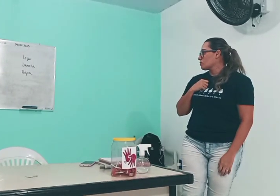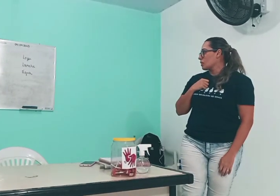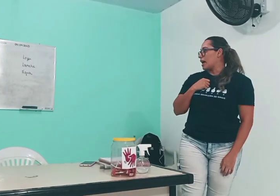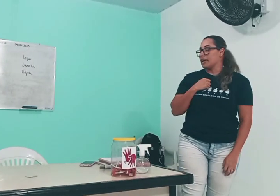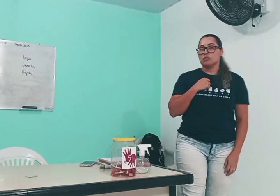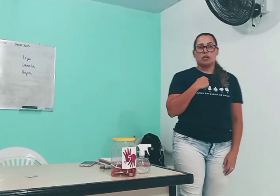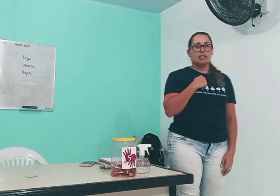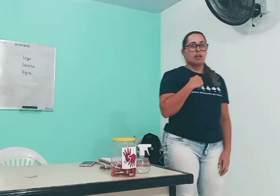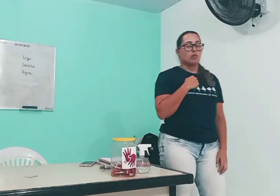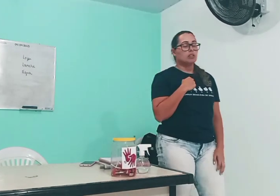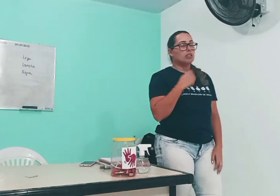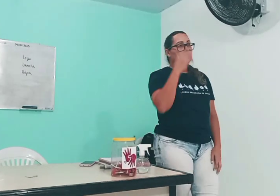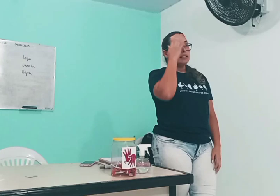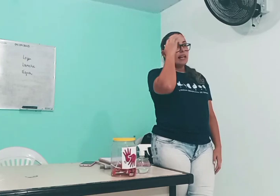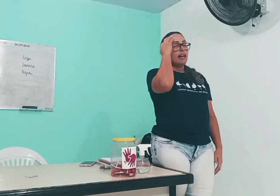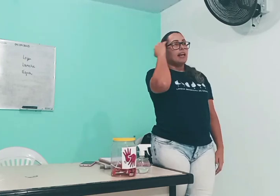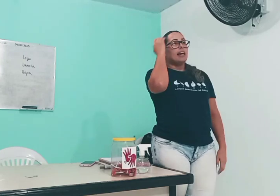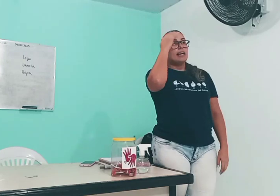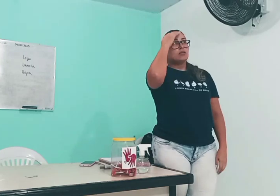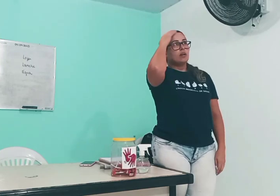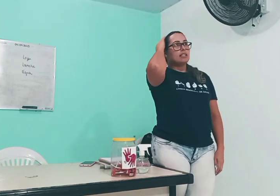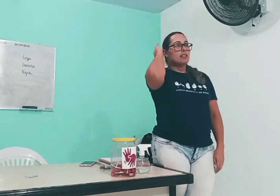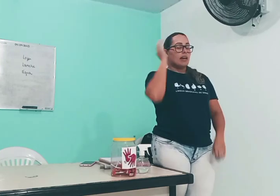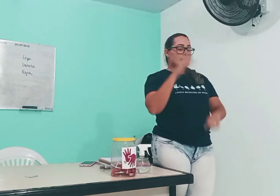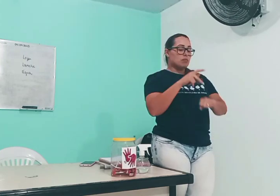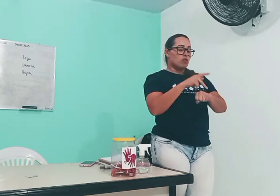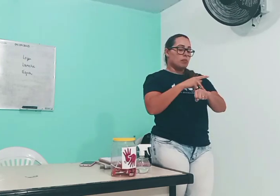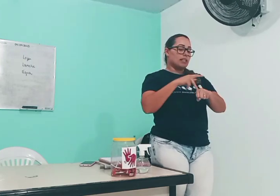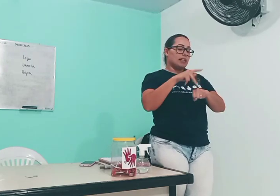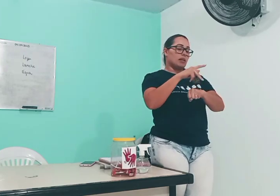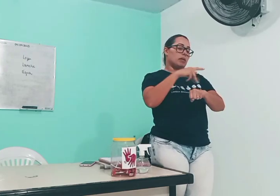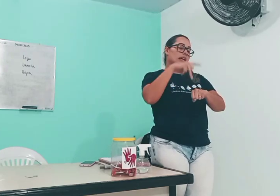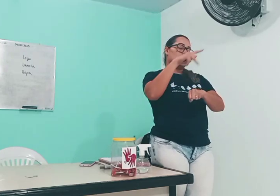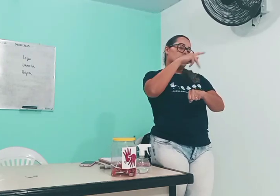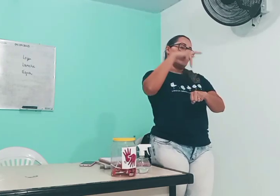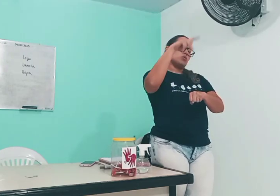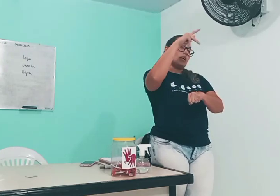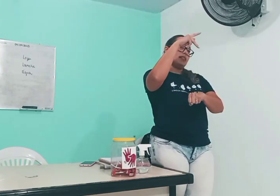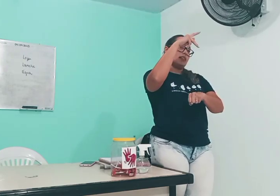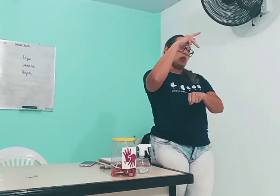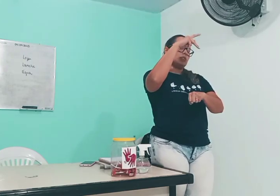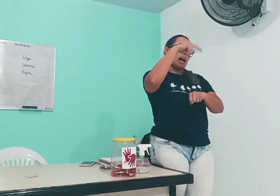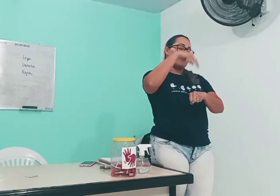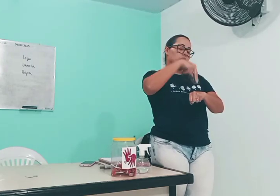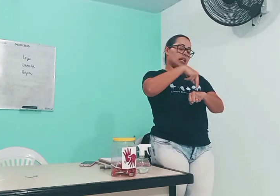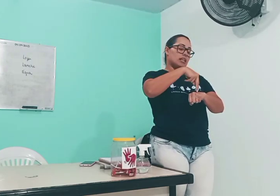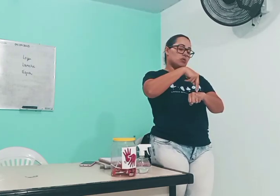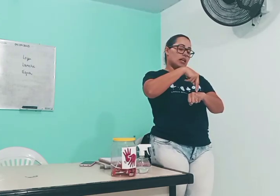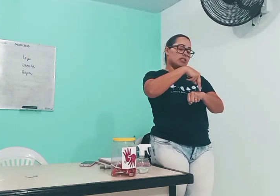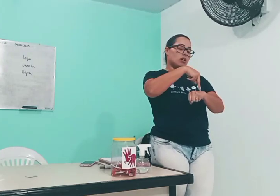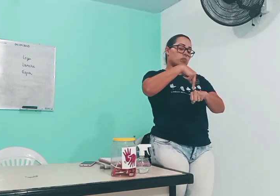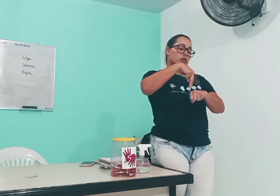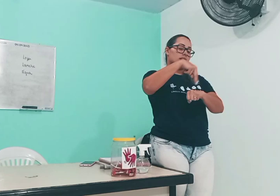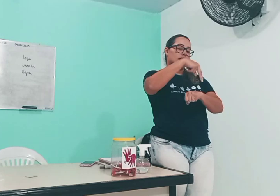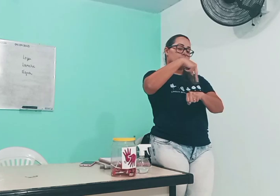A ressurreição. Né? Ressurreição. Esse movimento aqui também é de ressurreição, tá? Porque ressurreição pode ser